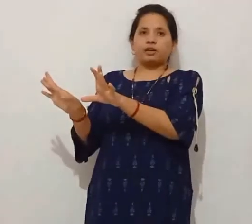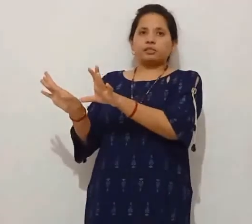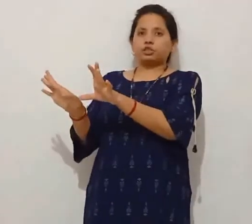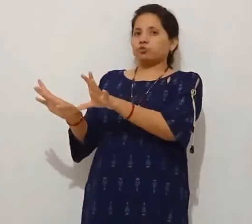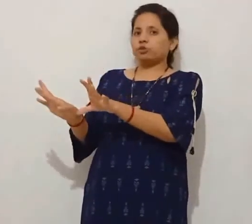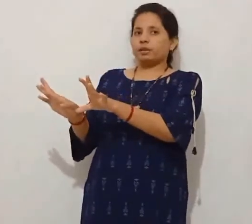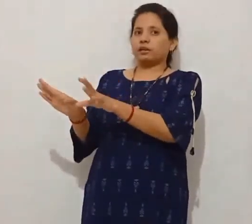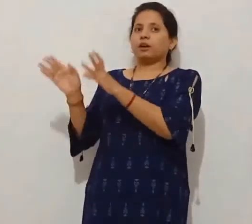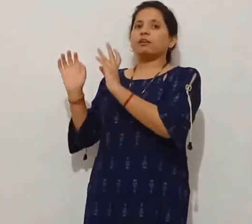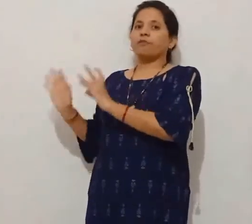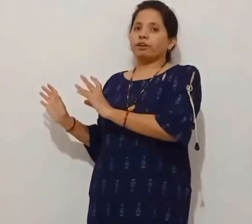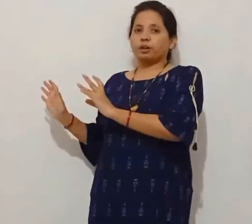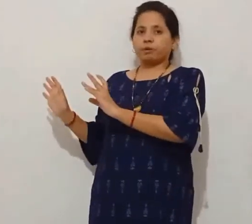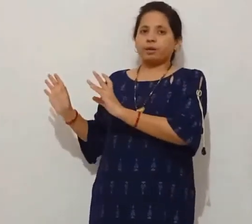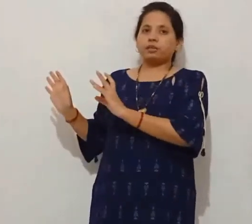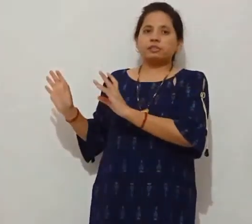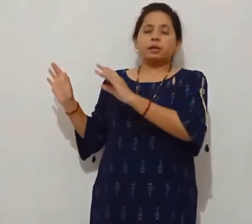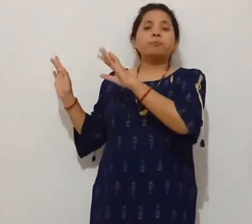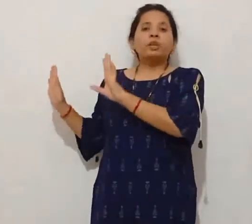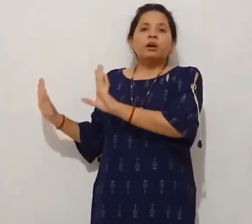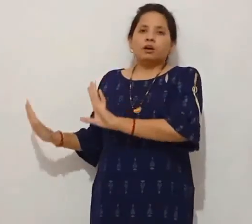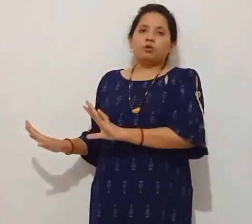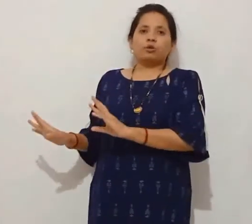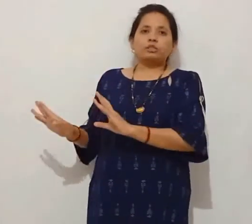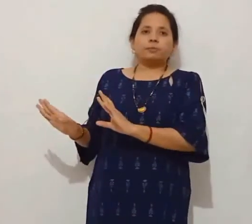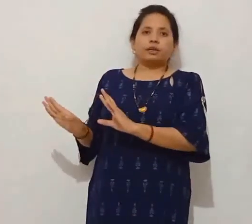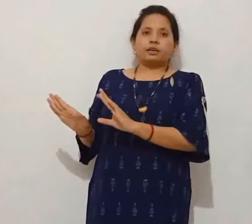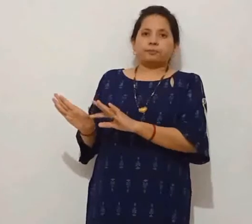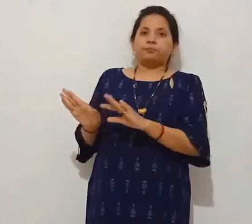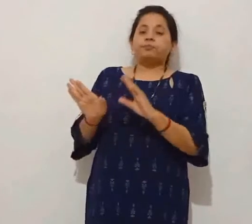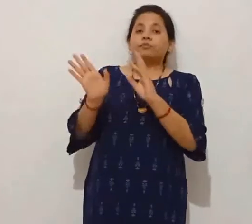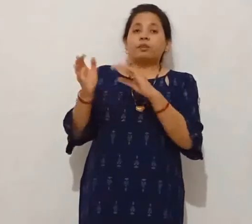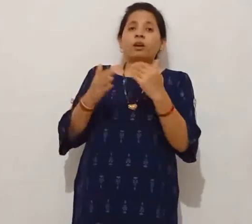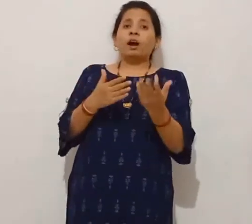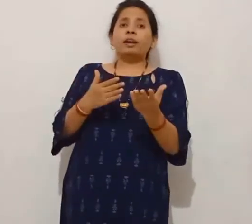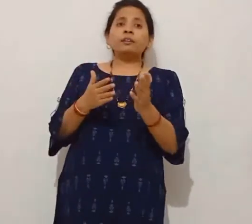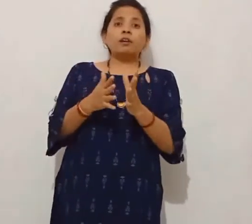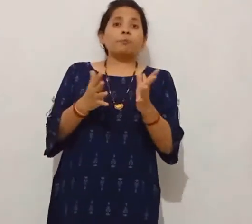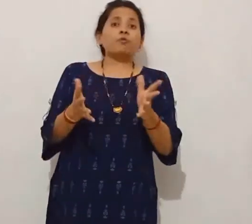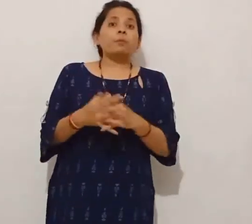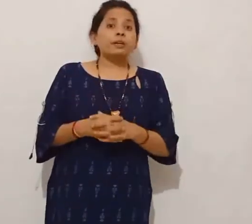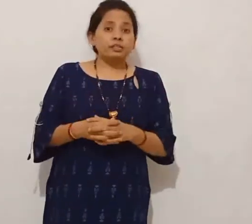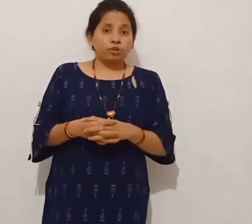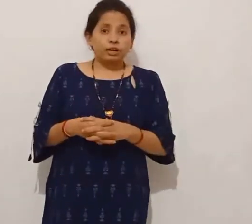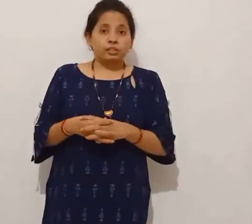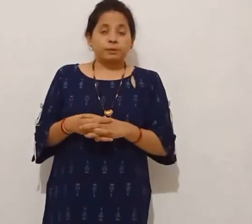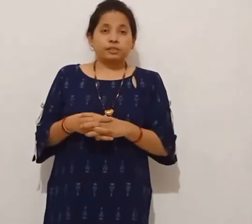के शूज मिलेंगे, यहाँ डिफरेंट टाइप के ब्रांड्स के क्लोथ्स मिलेंगे. अगेन आपको वहाँ पर रेस्टोरेंट्स मिल